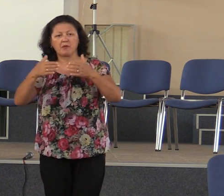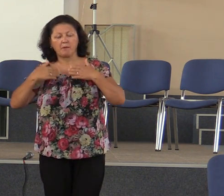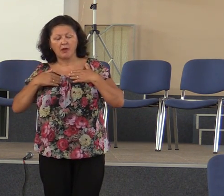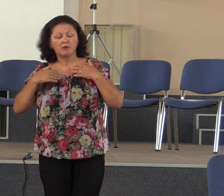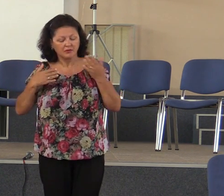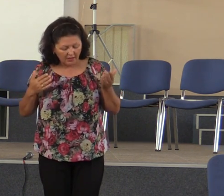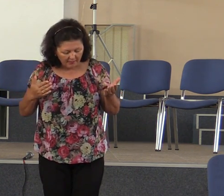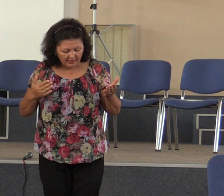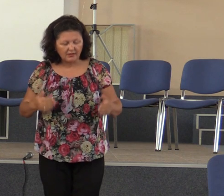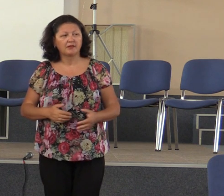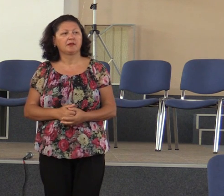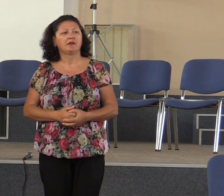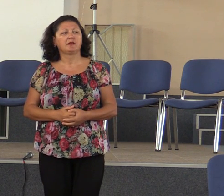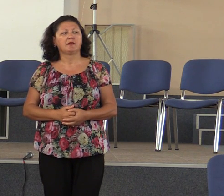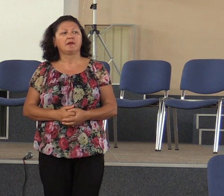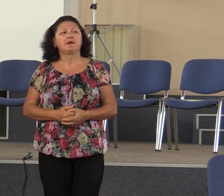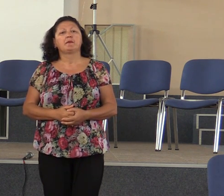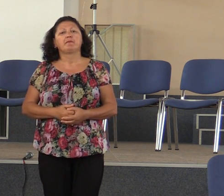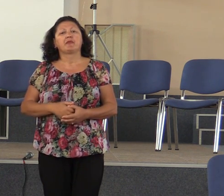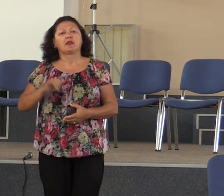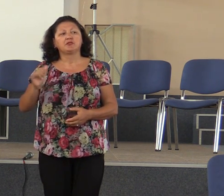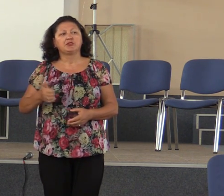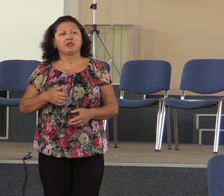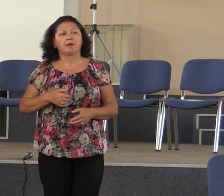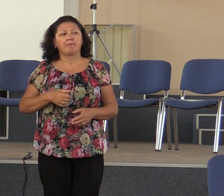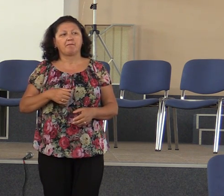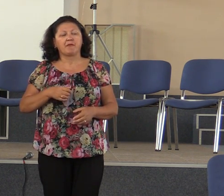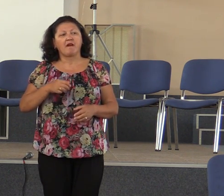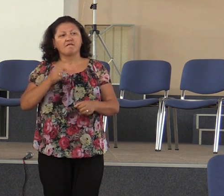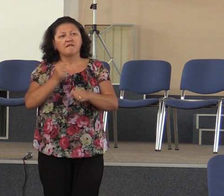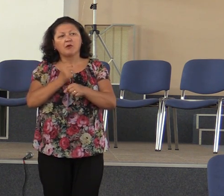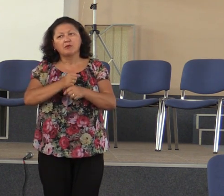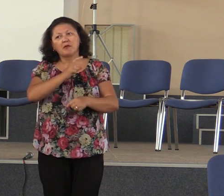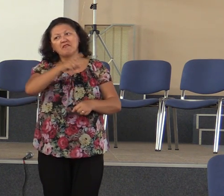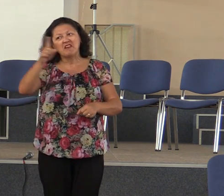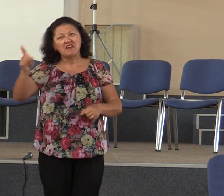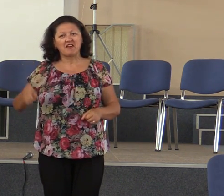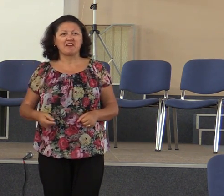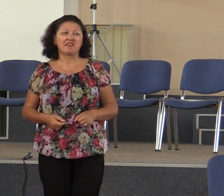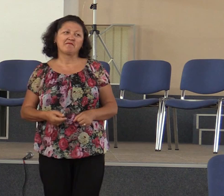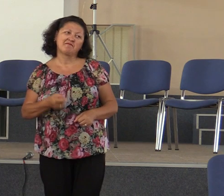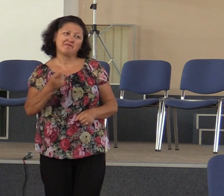Și ne-am cătuit pe fiecare în modul cel mai minunat din țărână.